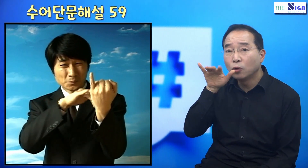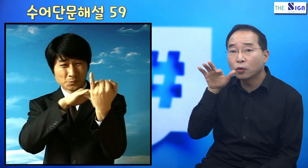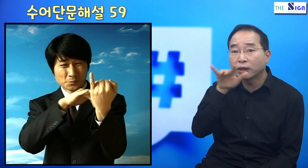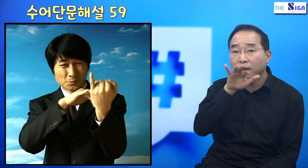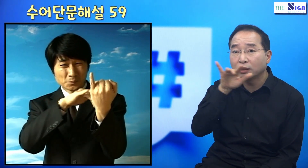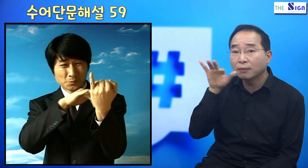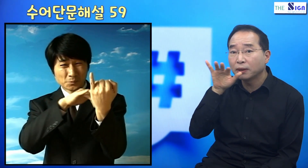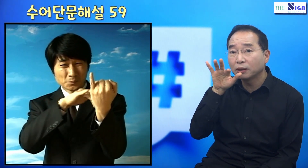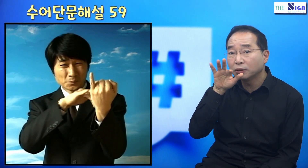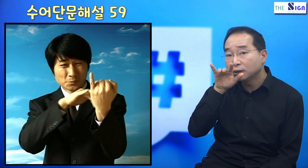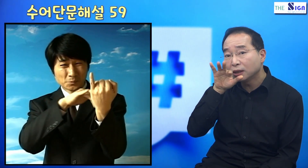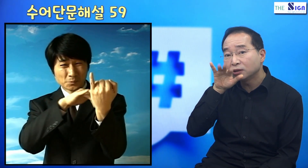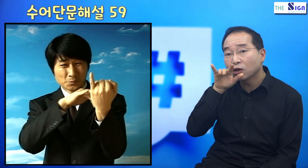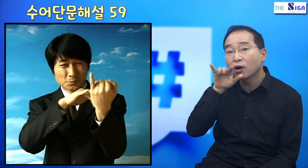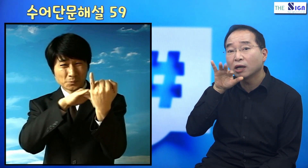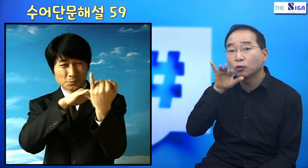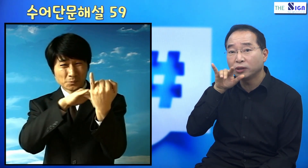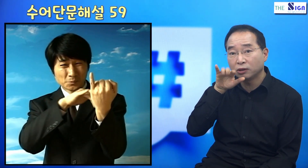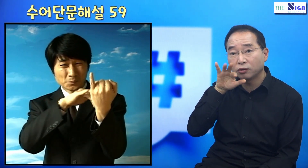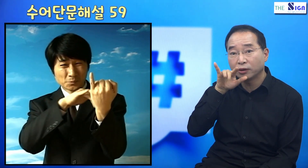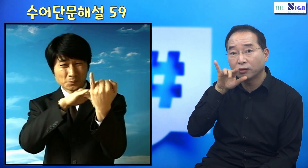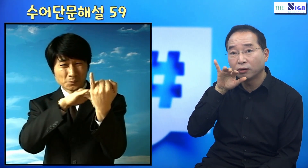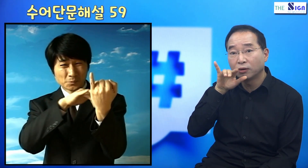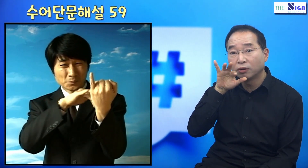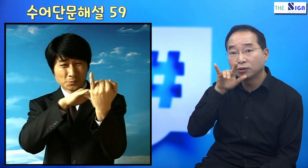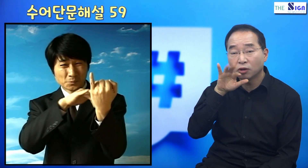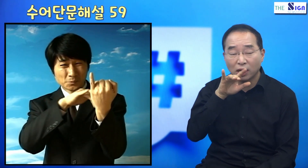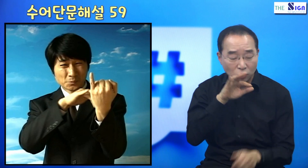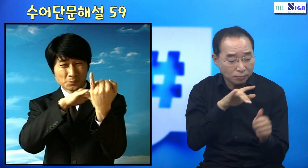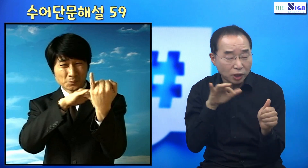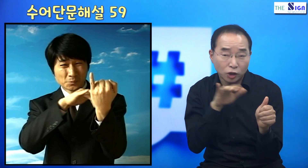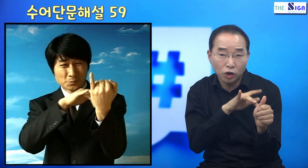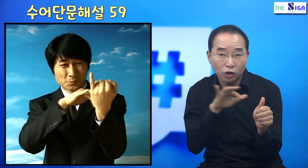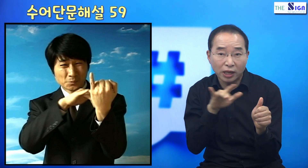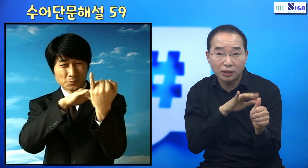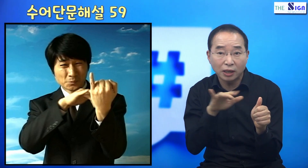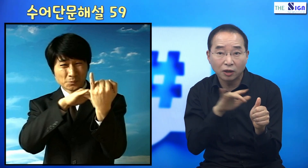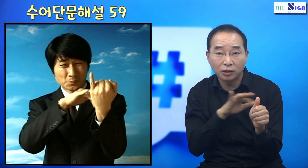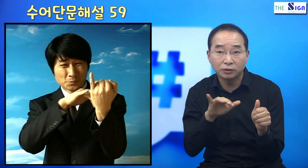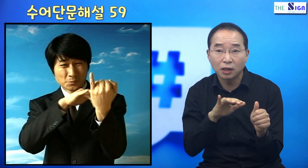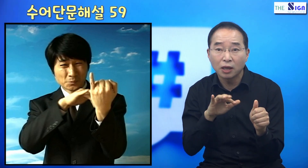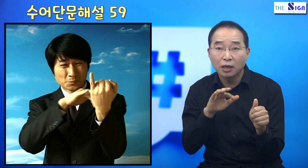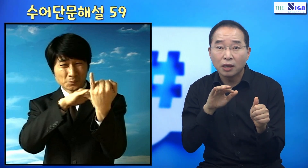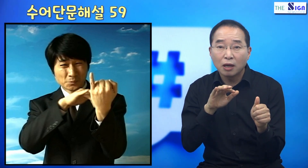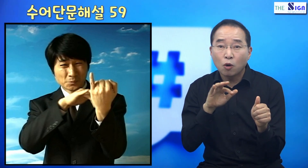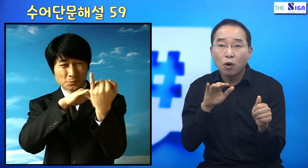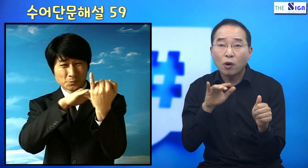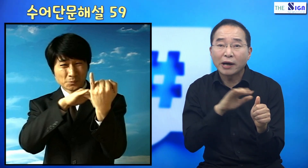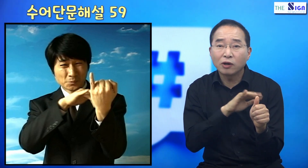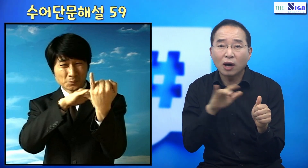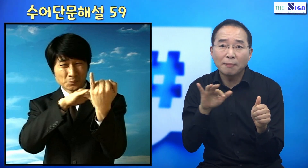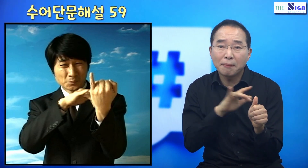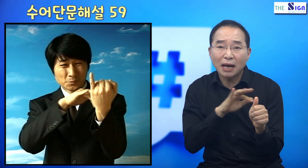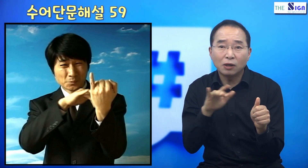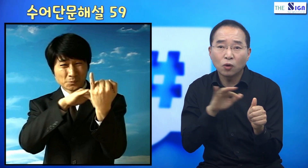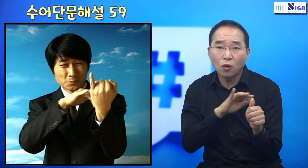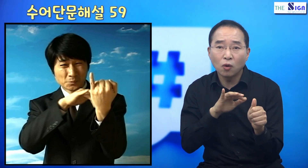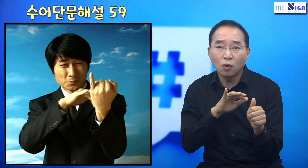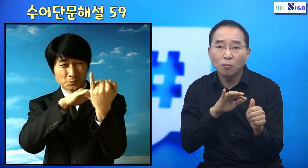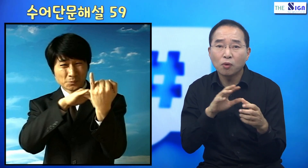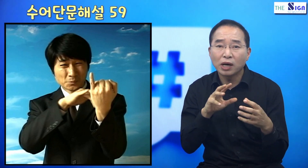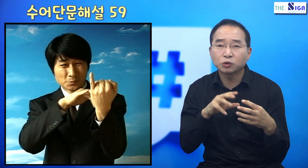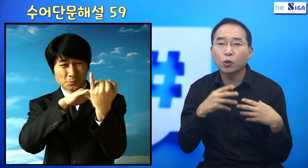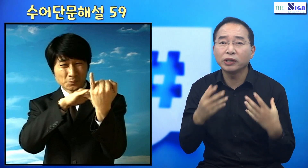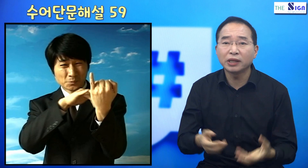자 이렇게 되면은 이게 이제 혀가 눌리는 거예요. 혀가 눌리면 이렇게 한다는 거는 화려한